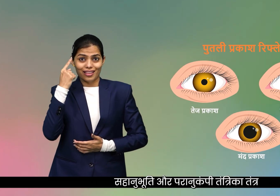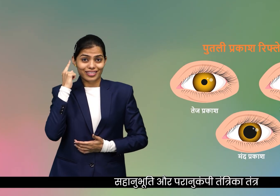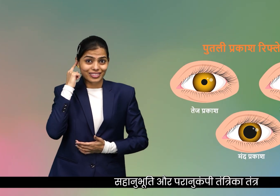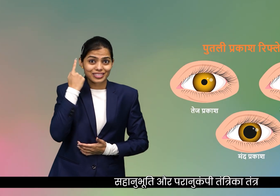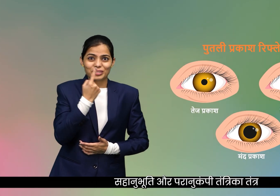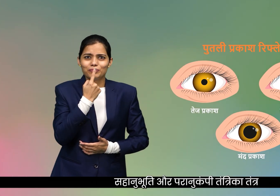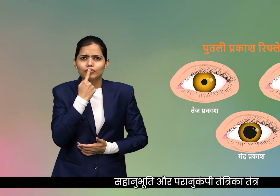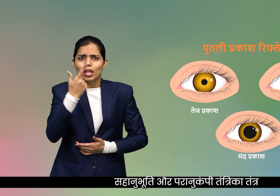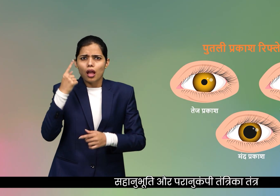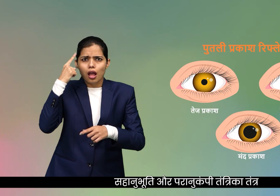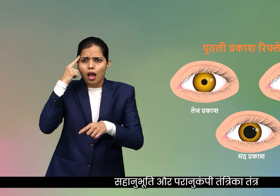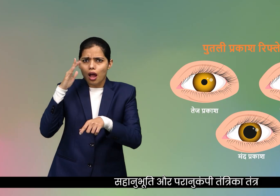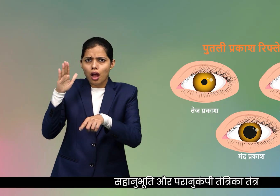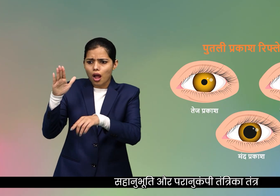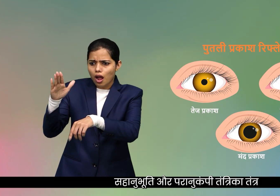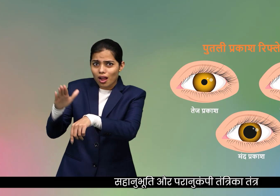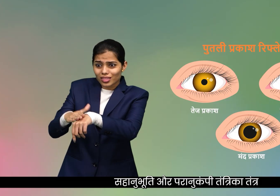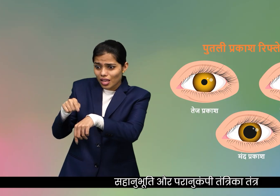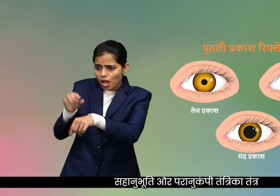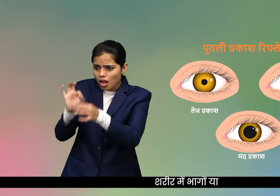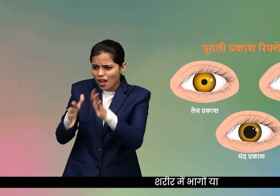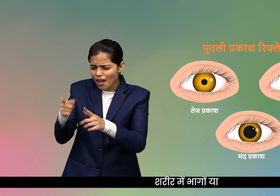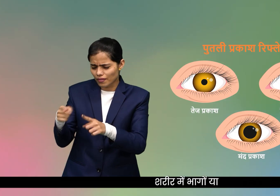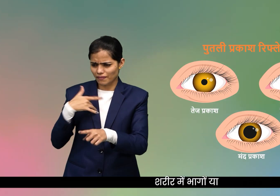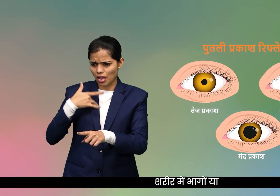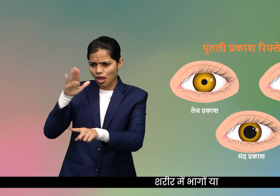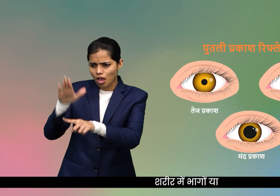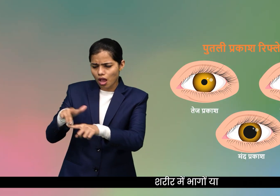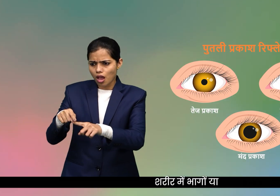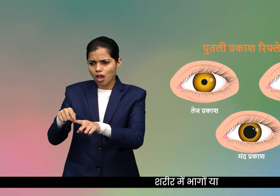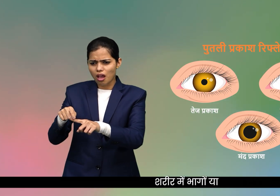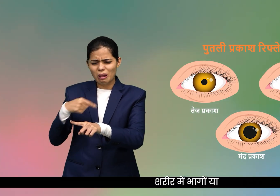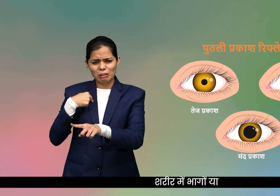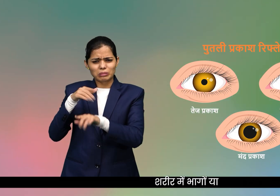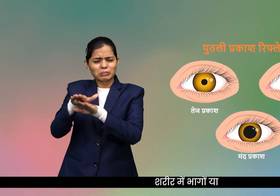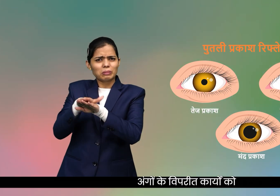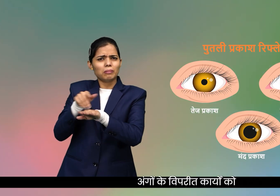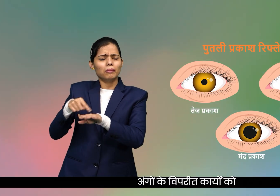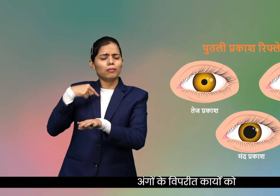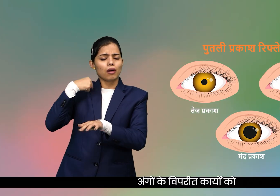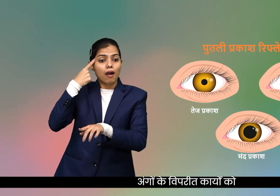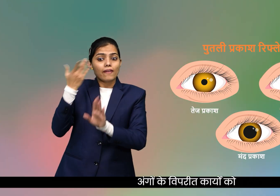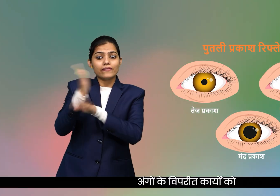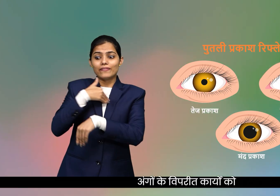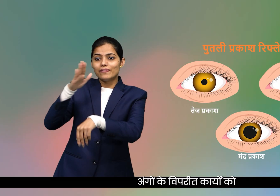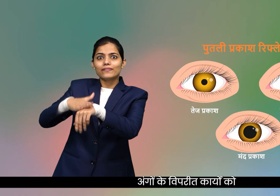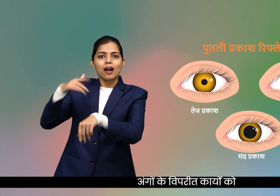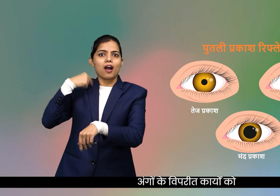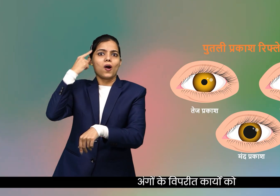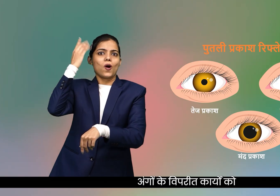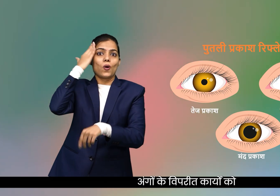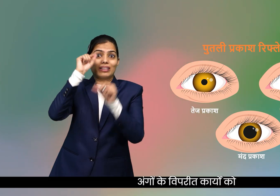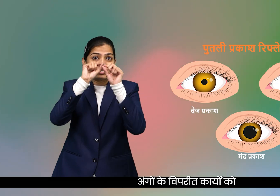सहानुभूति और परानुकंपी तंत्रिका तंत्र शरीर में भागों या अंगों के